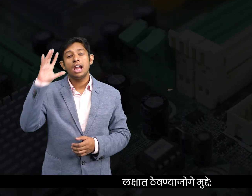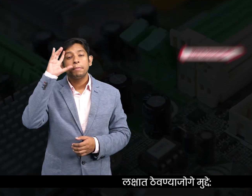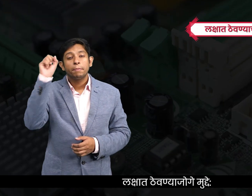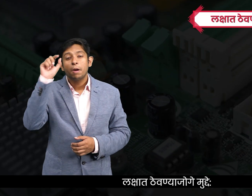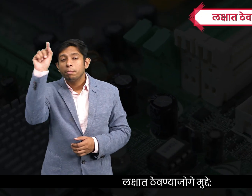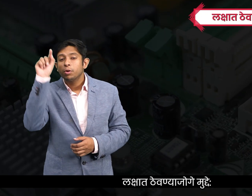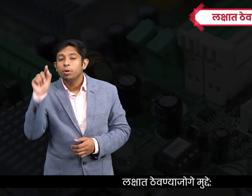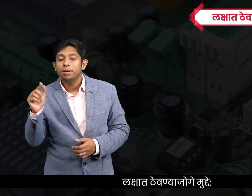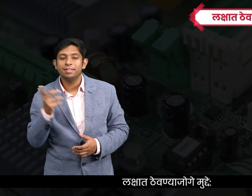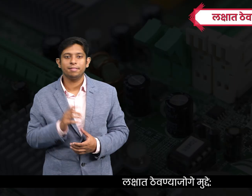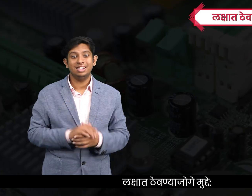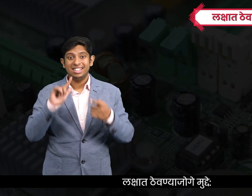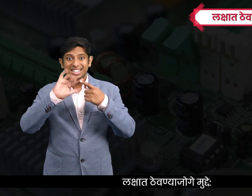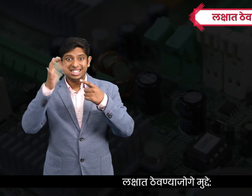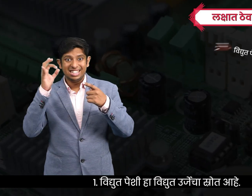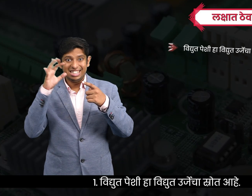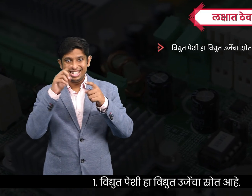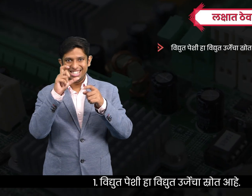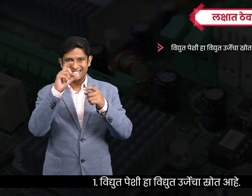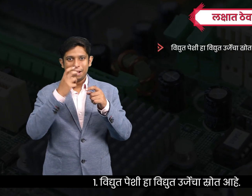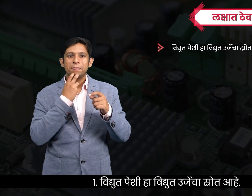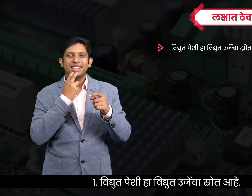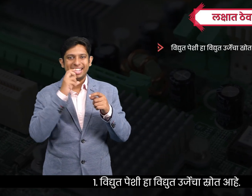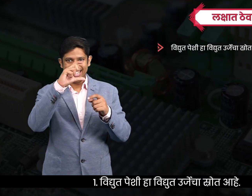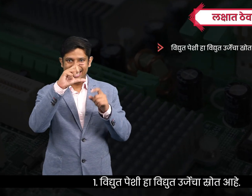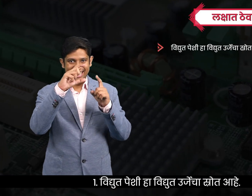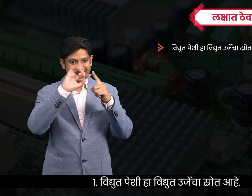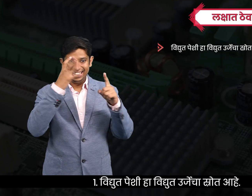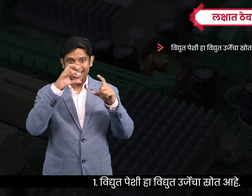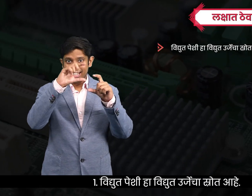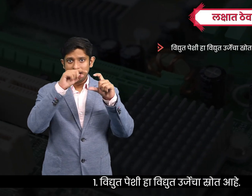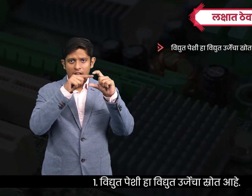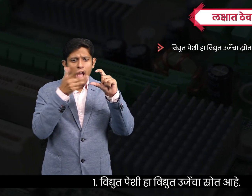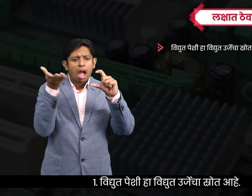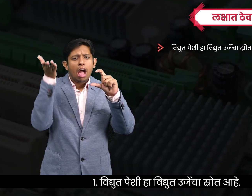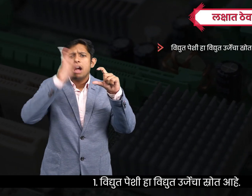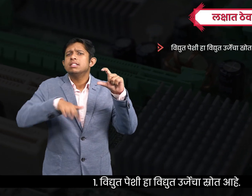लक्षात ठेवण्यायोग्य मुद्दे. विद्युत सेल हा विद्युत ऊर्जेचा स्रोत आहे.